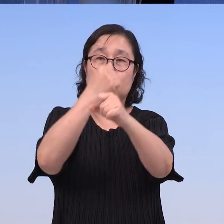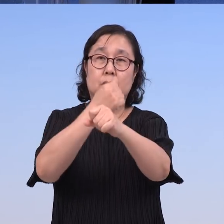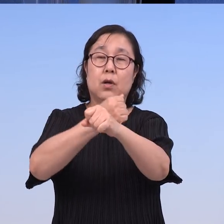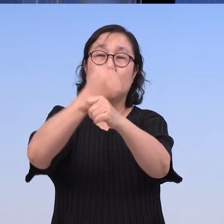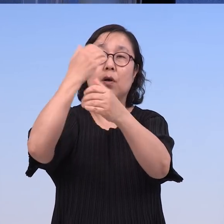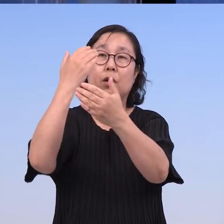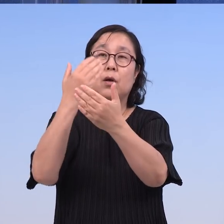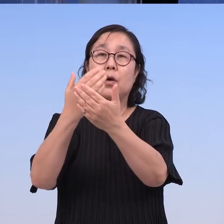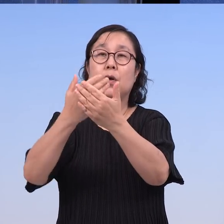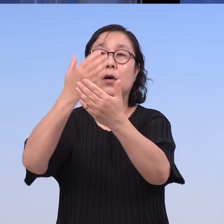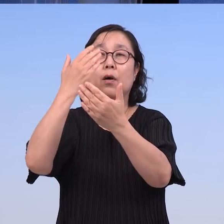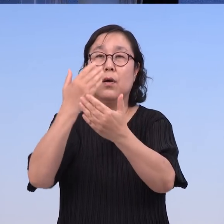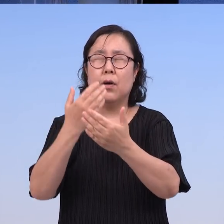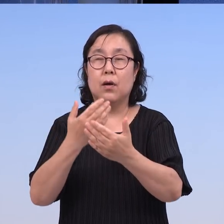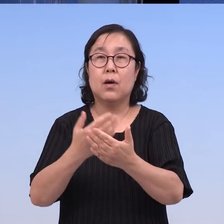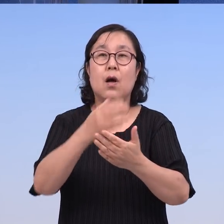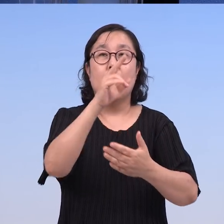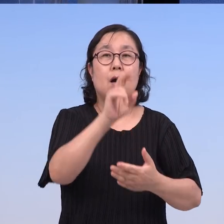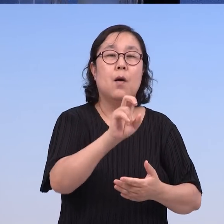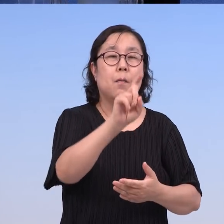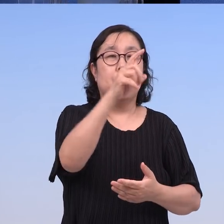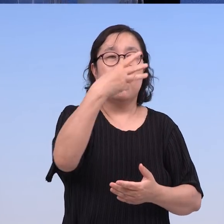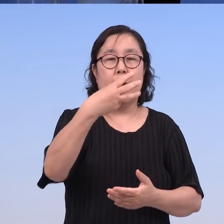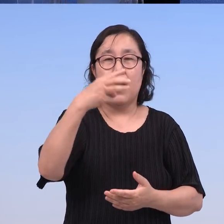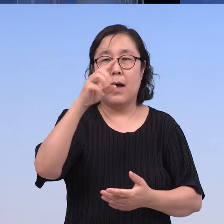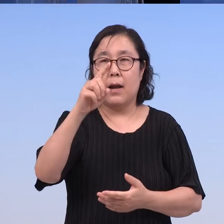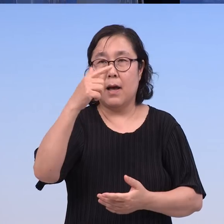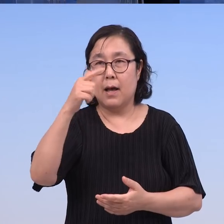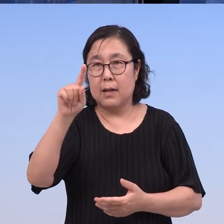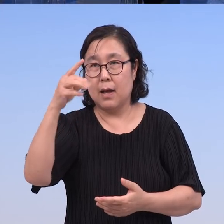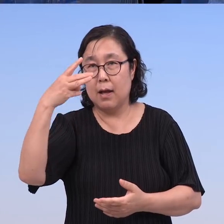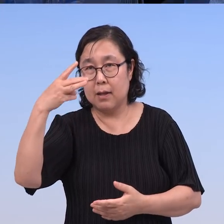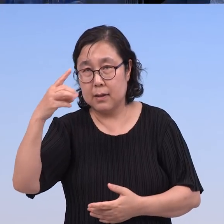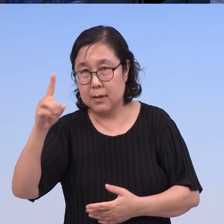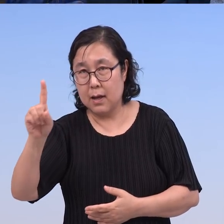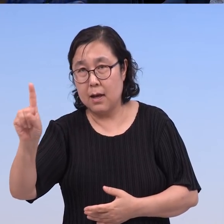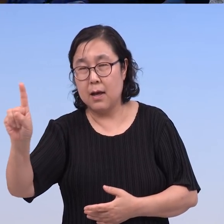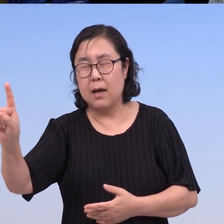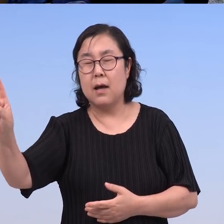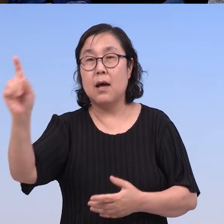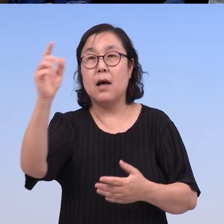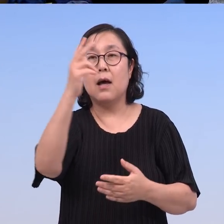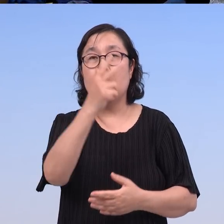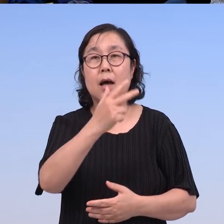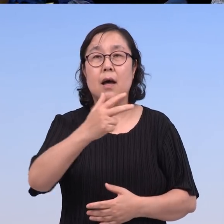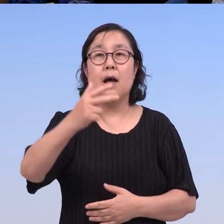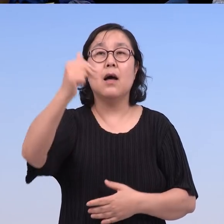잃어버린 야성을 회복하며 마라나타 주 예수여.